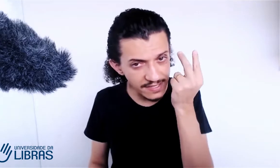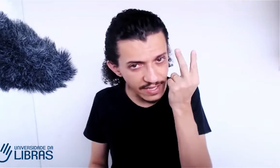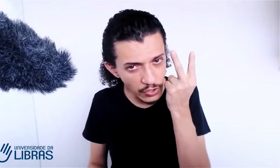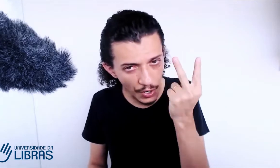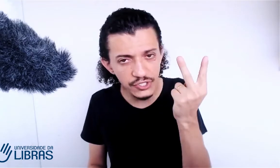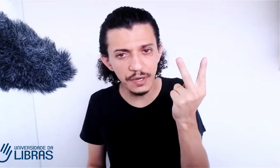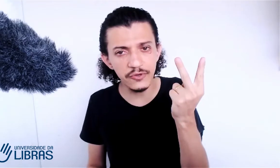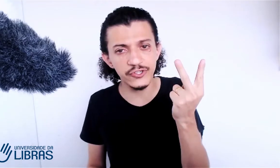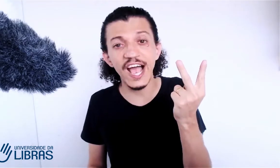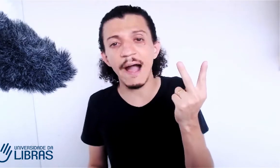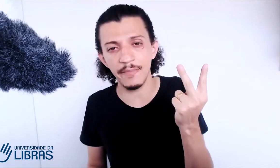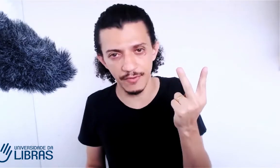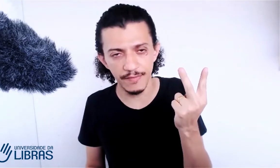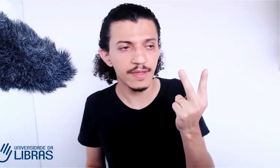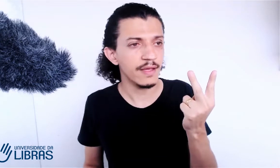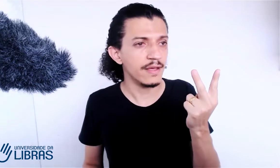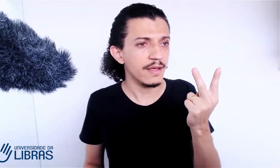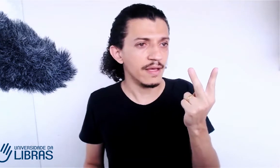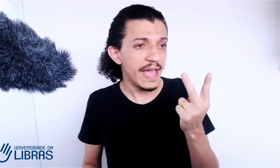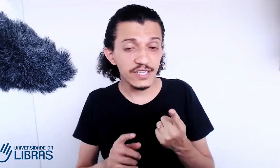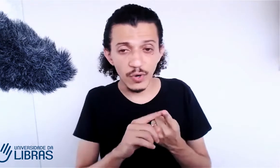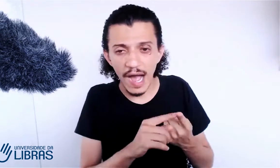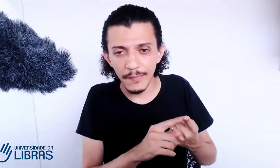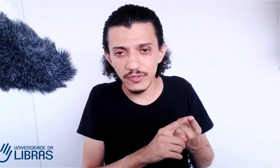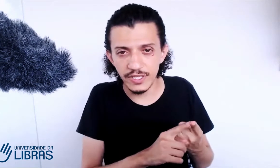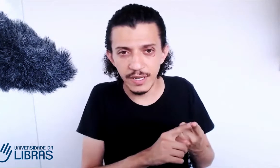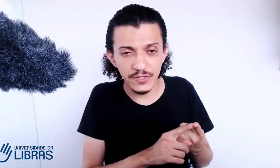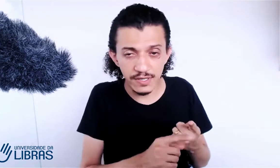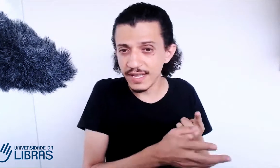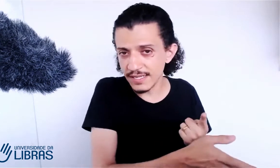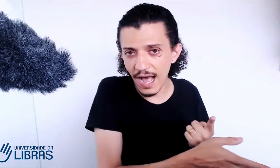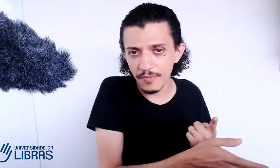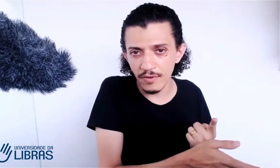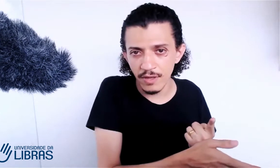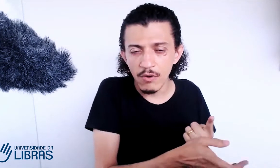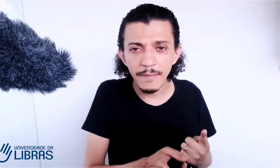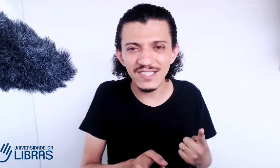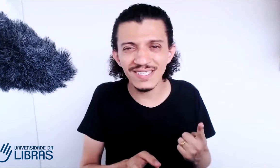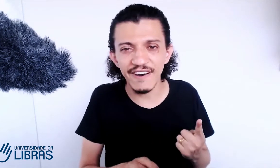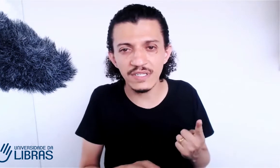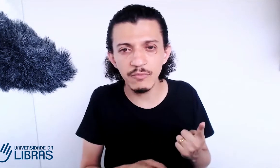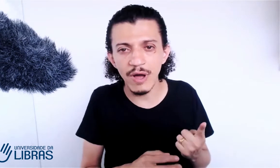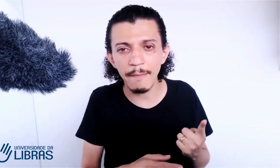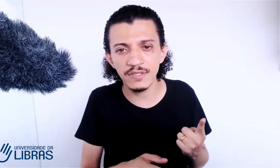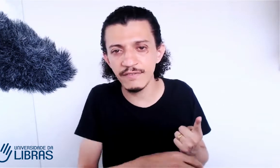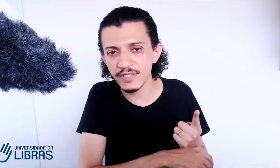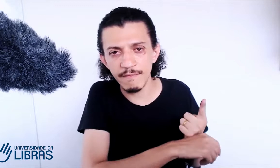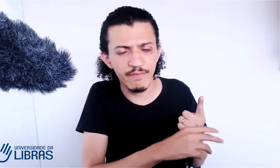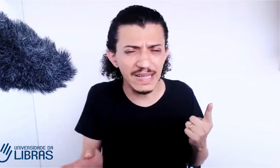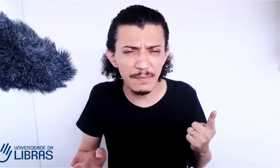existem 2 tipos de rápido. Existe o rápido de a pessoa que sinaliza rápido. Igual tem pessoas que falam assim muito rápido, que você percebe assim,